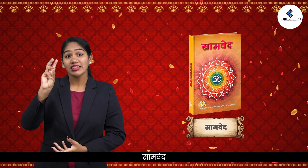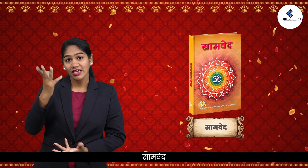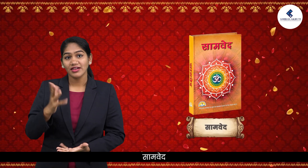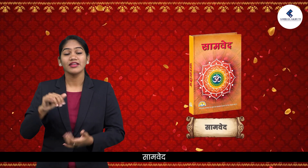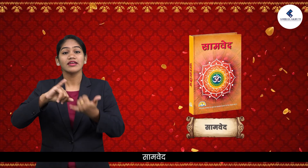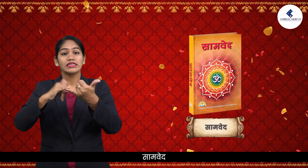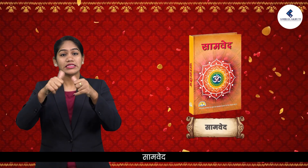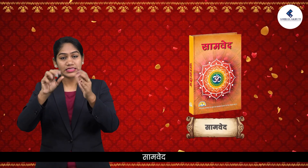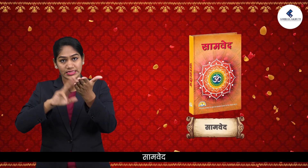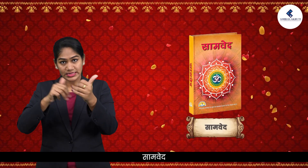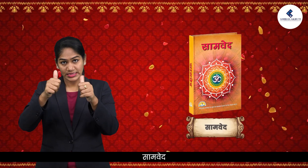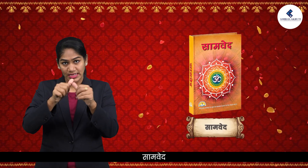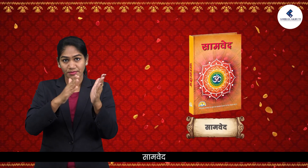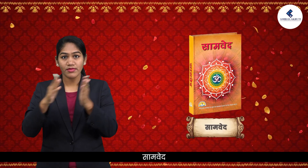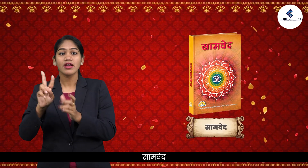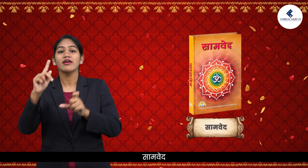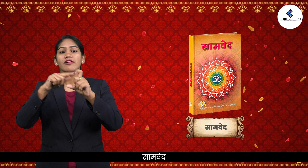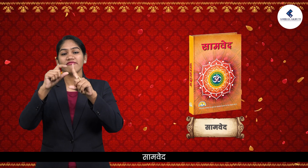सामवेद